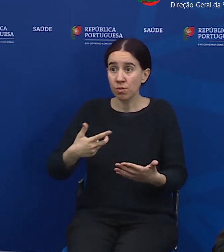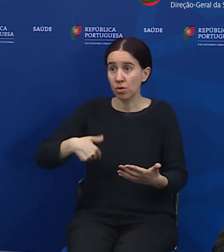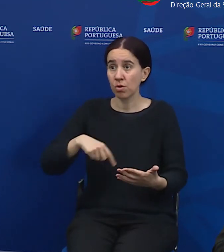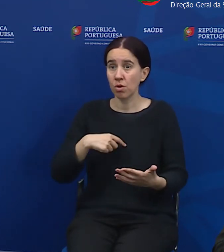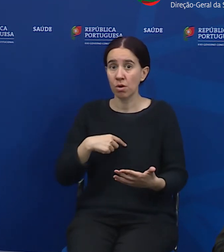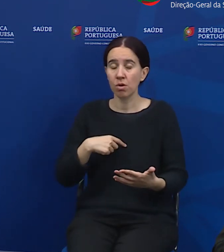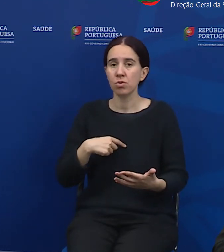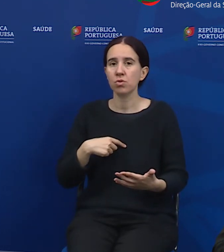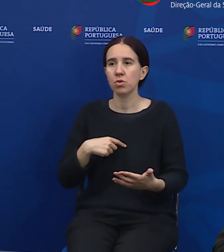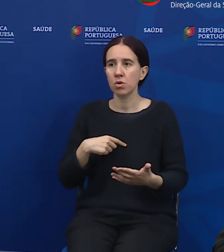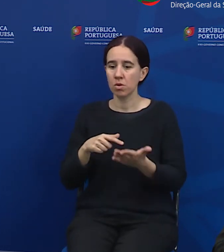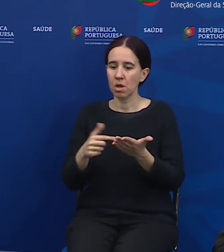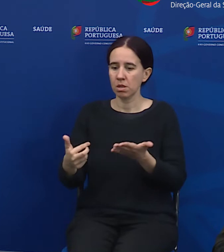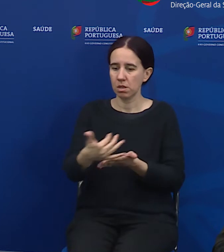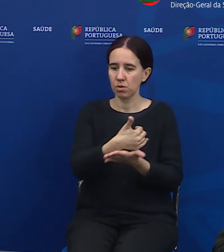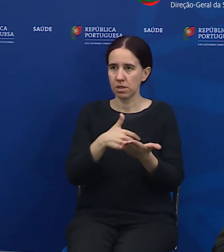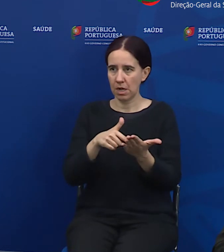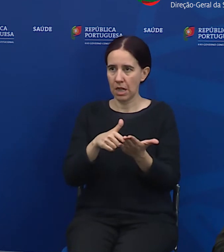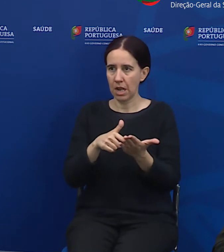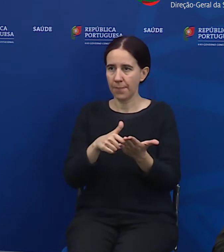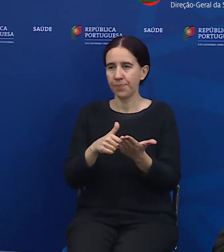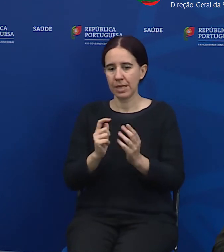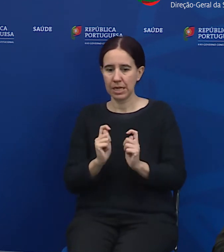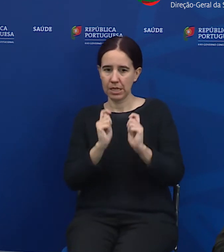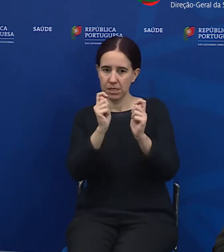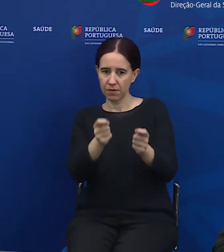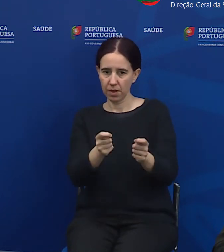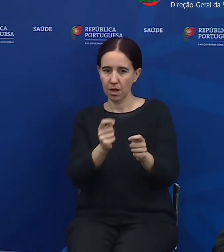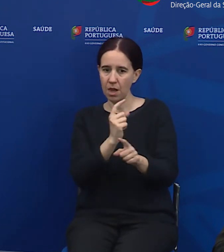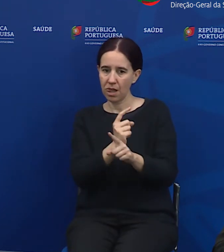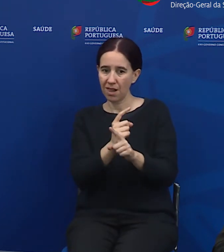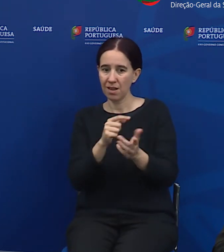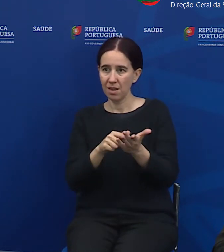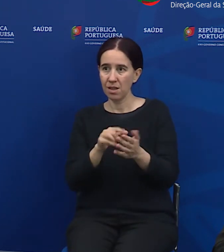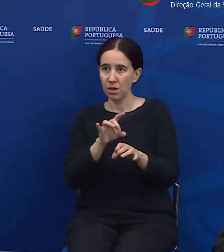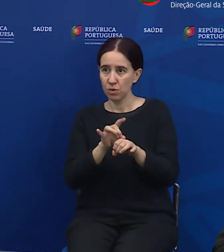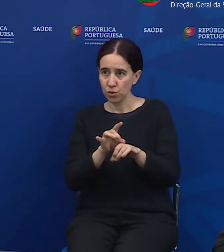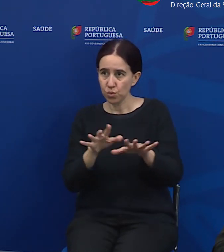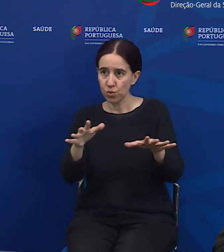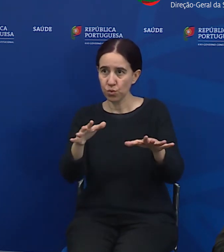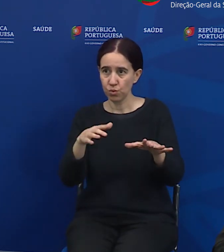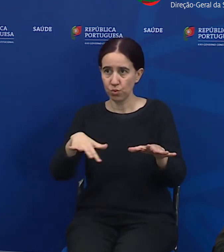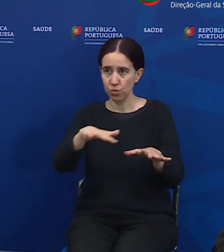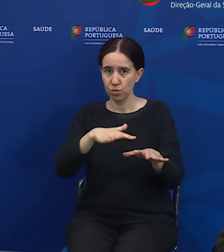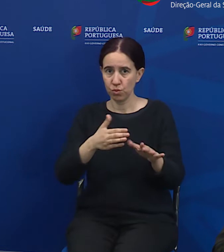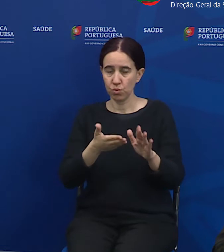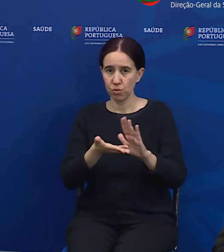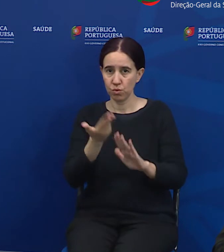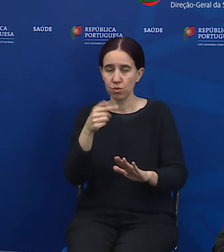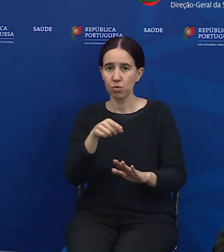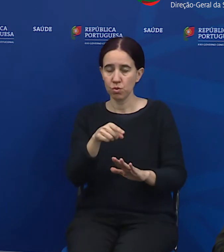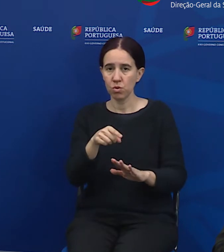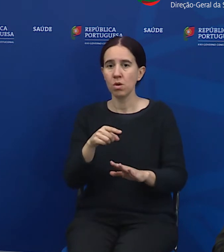estamos a considerar e temos a classificar para efeitos deste surto em particular